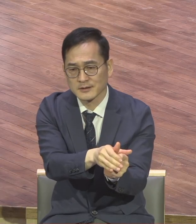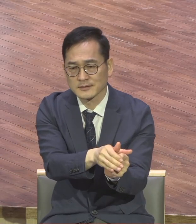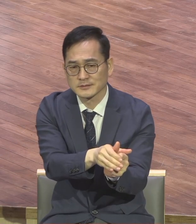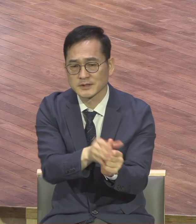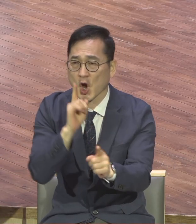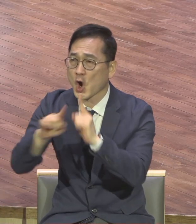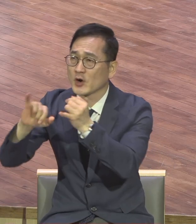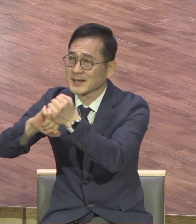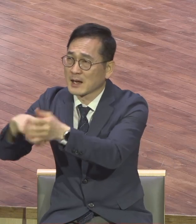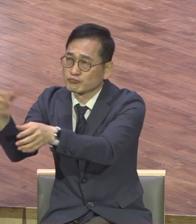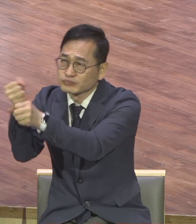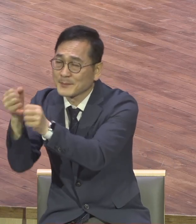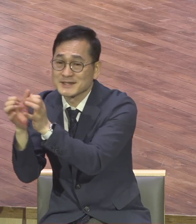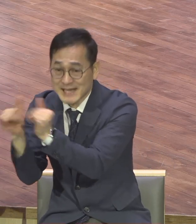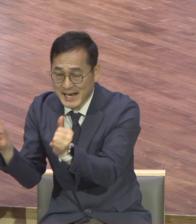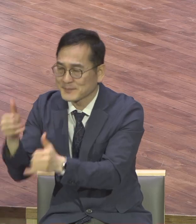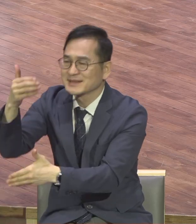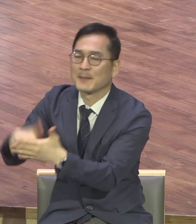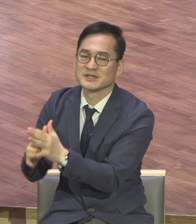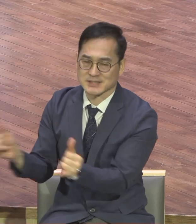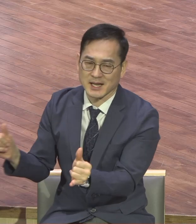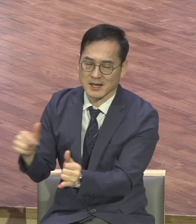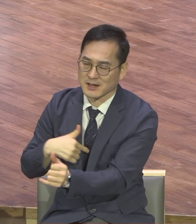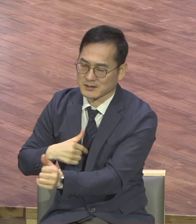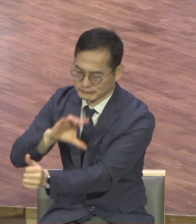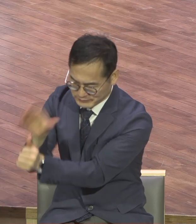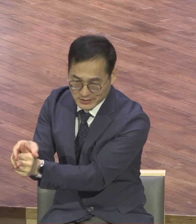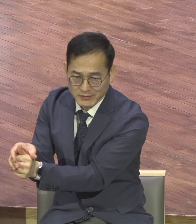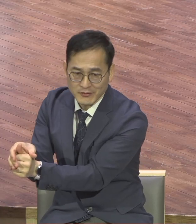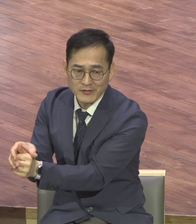영적 정체성을 가지고 있는 자, 내가 누군 줄 아는 사람.